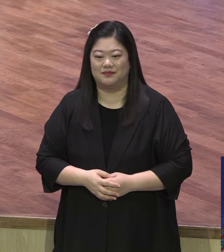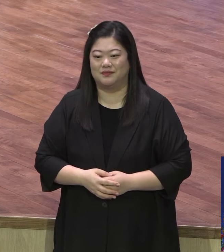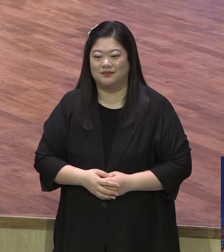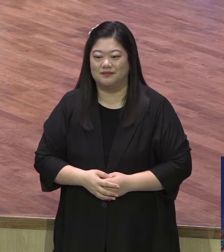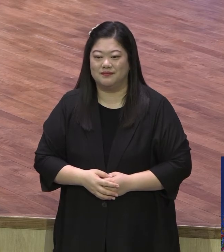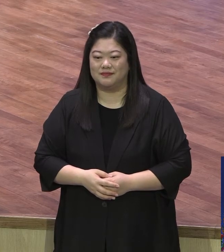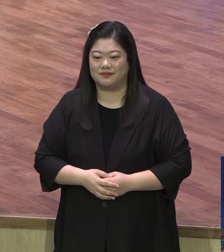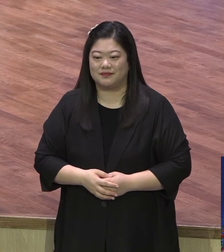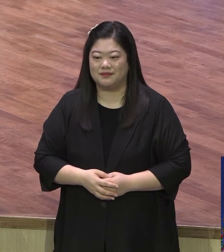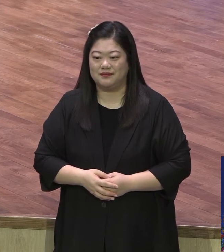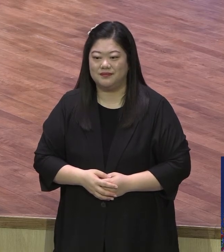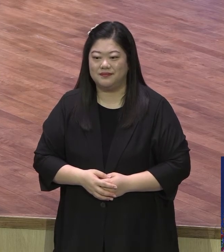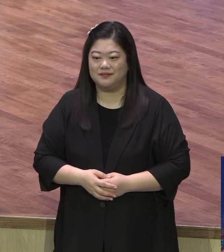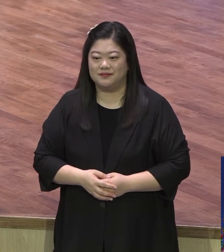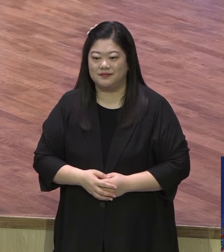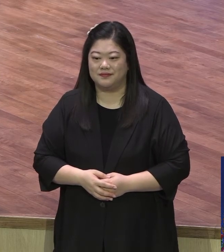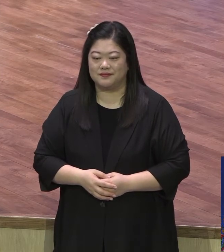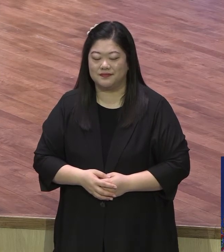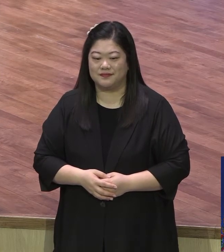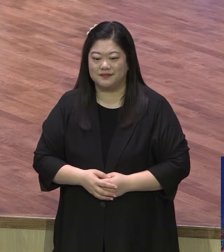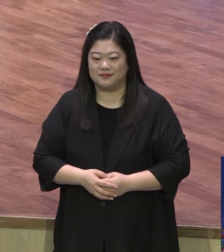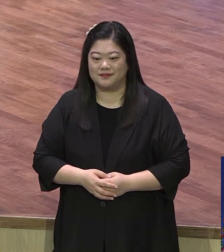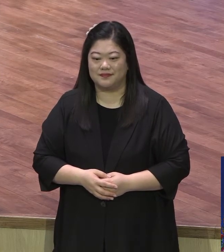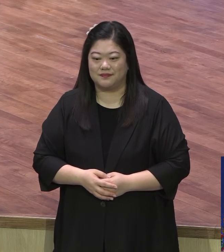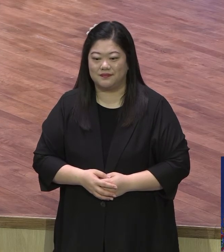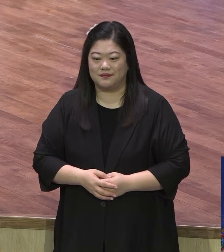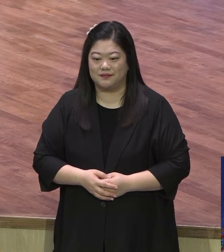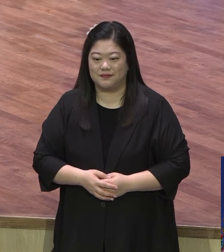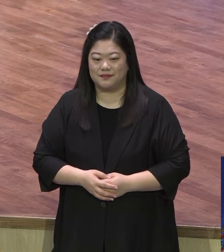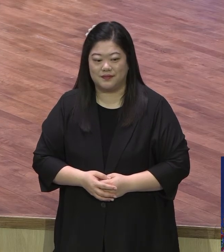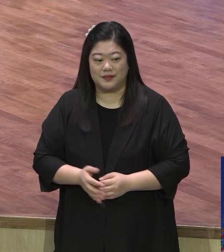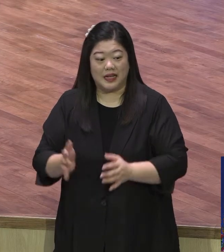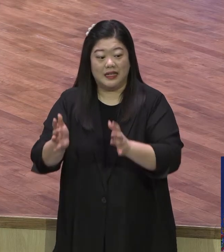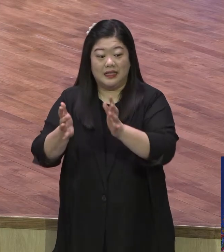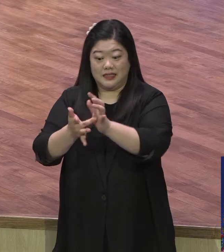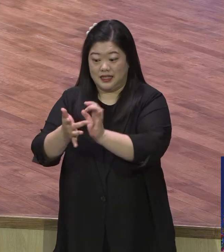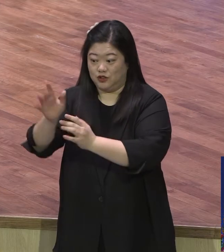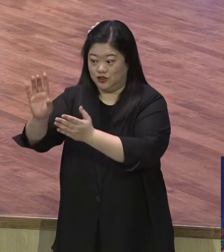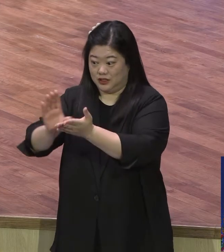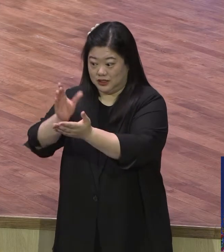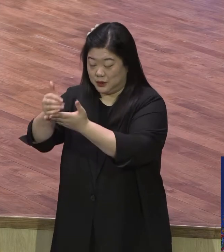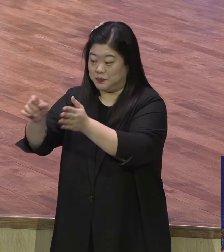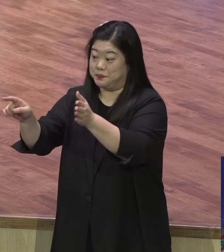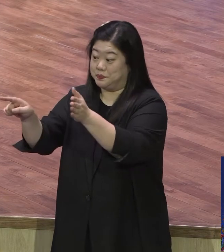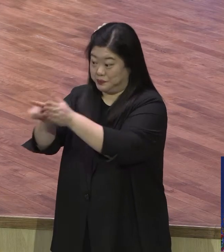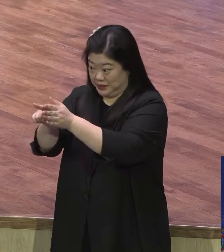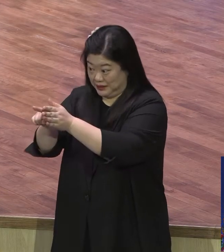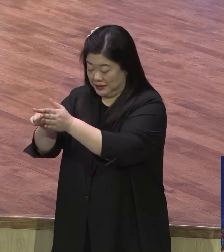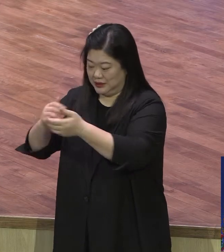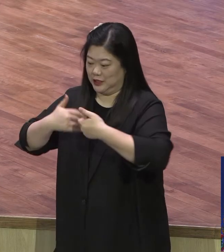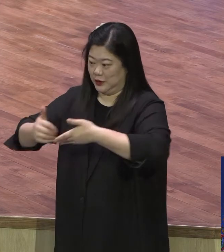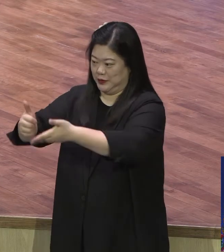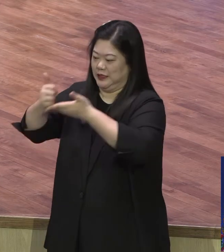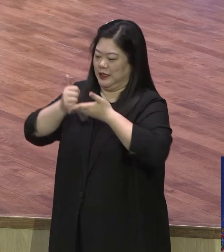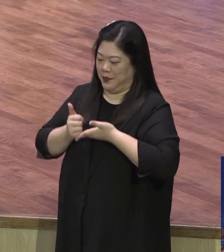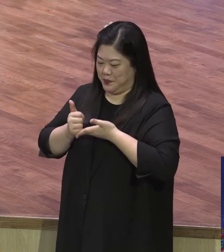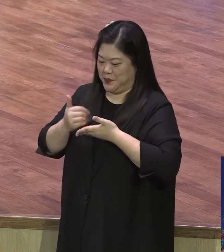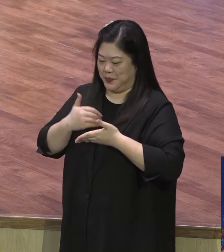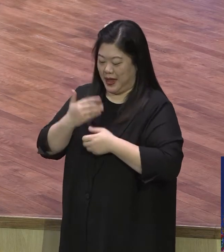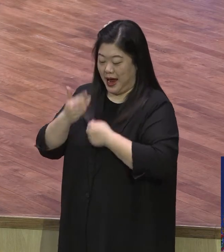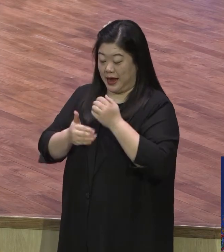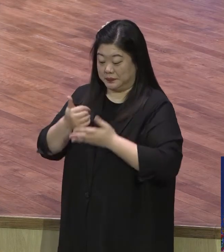쉽게 말해서 예수 그리소를 통해서 구원받은 하나님의 자녀에게 있어서